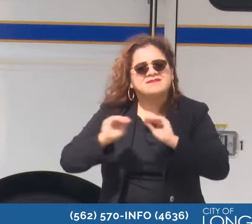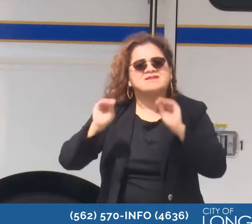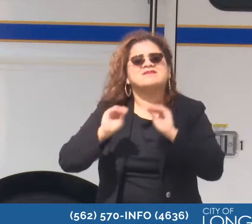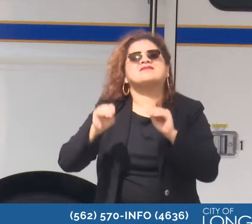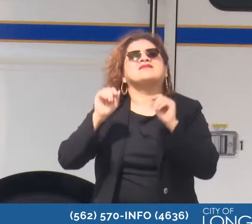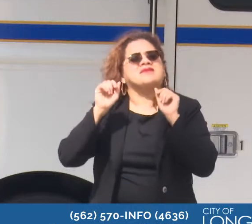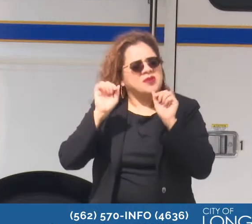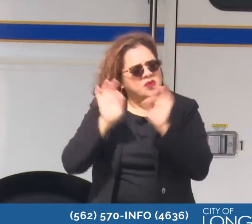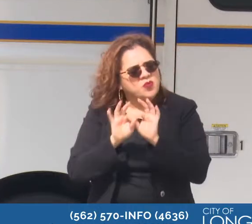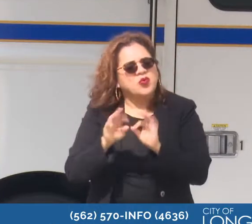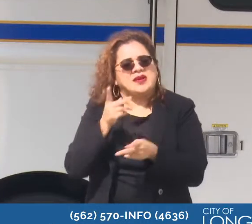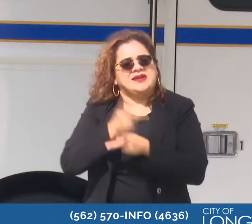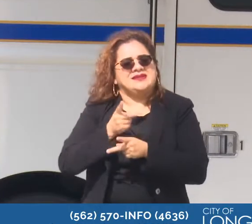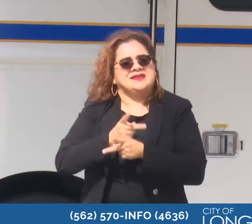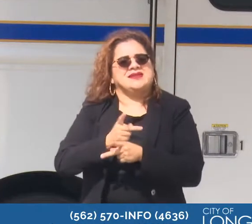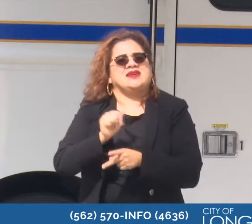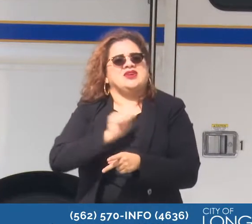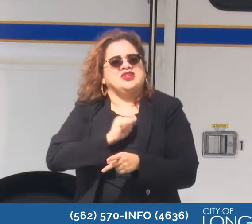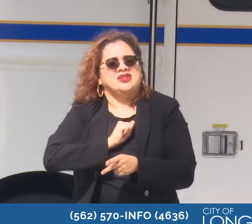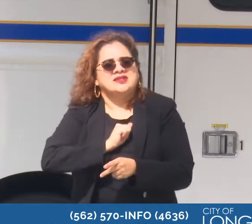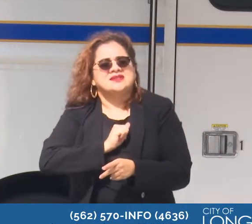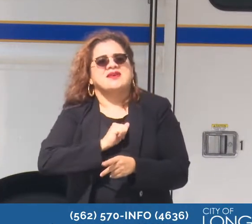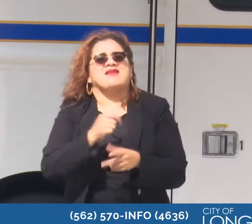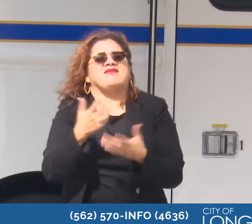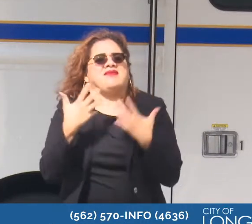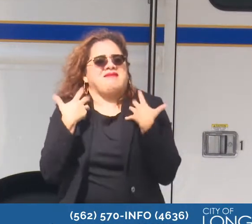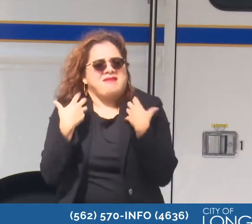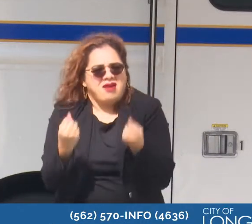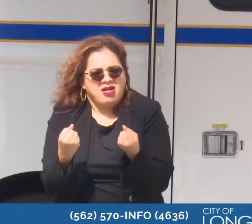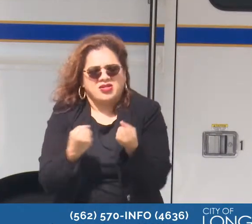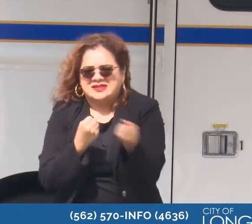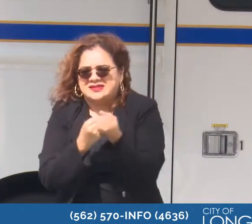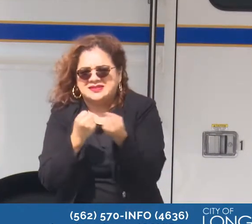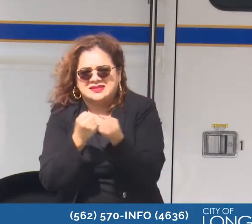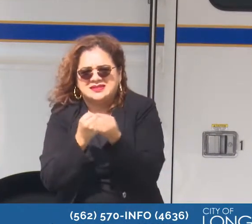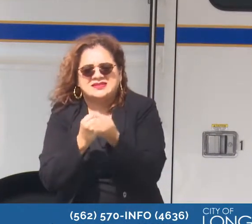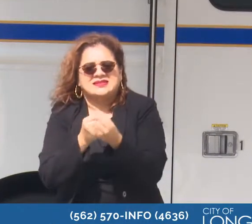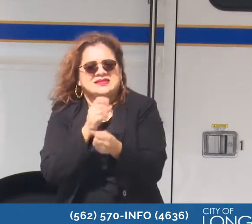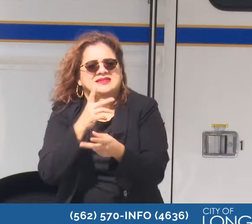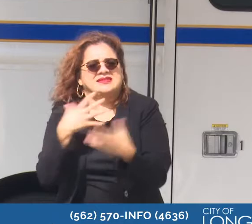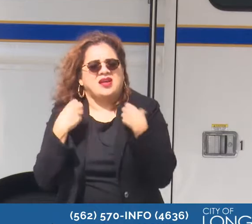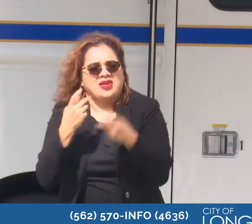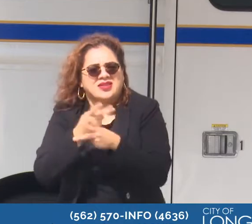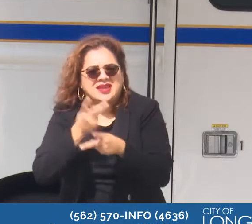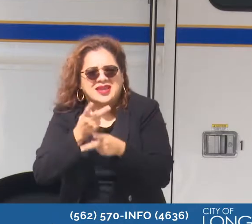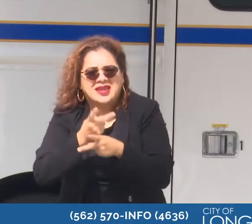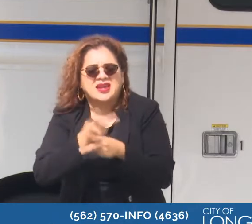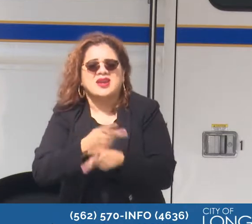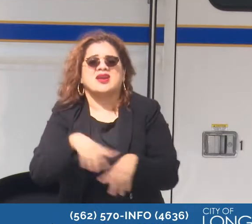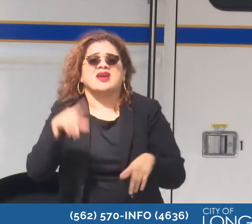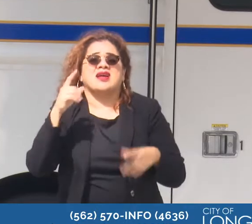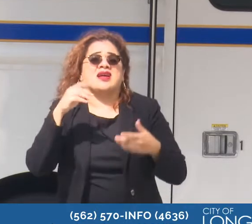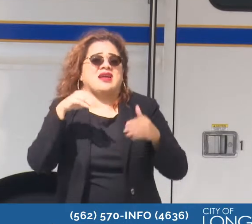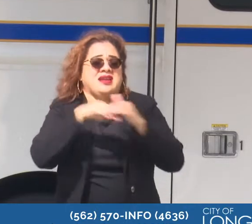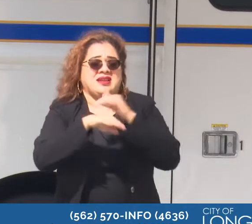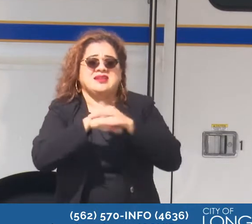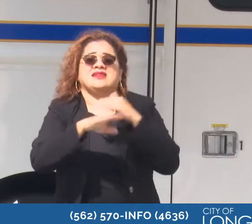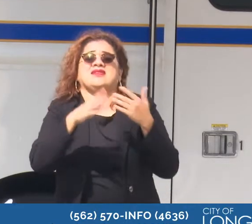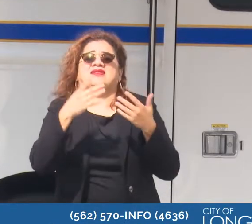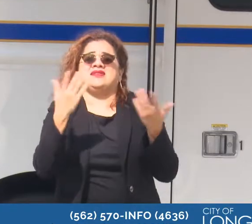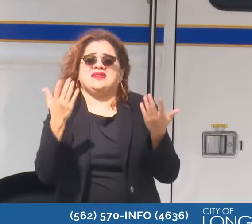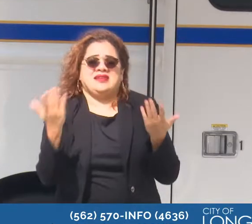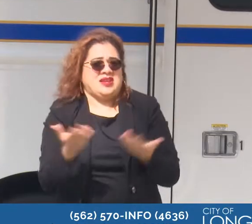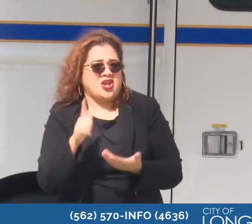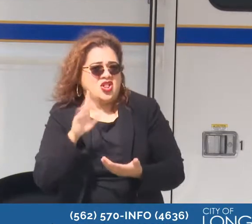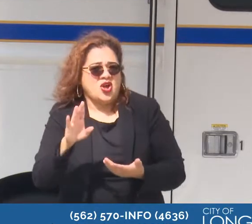médico, qué son las cosas que son cubiertas por la ciudad, por el condado de Los Ángeles y también a nivel estatal, para que